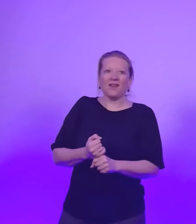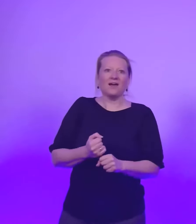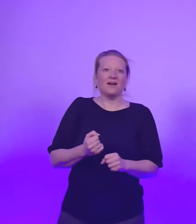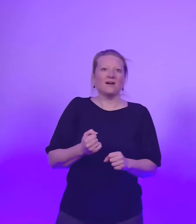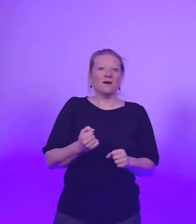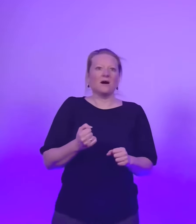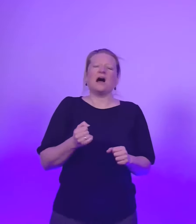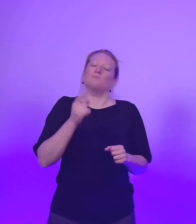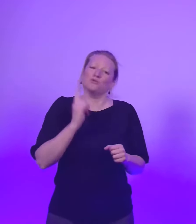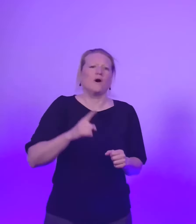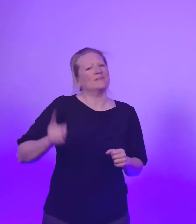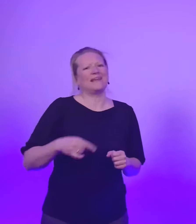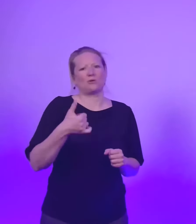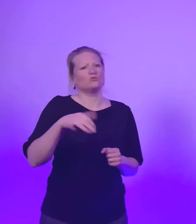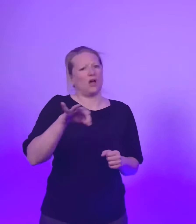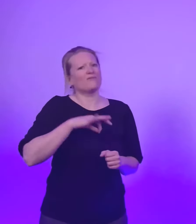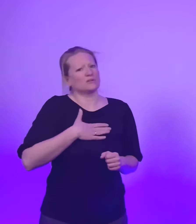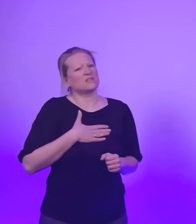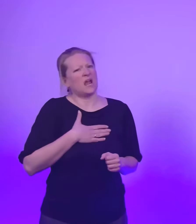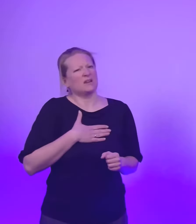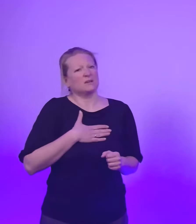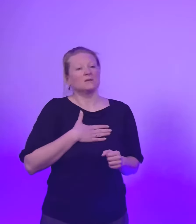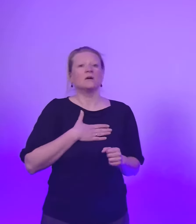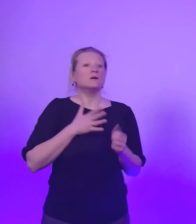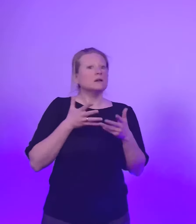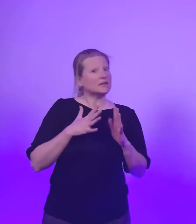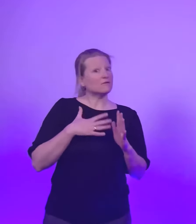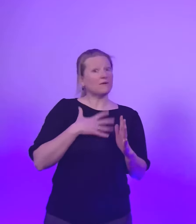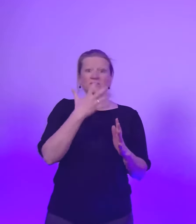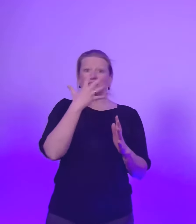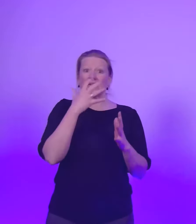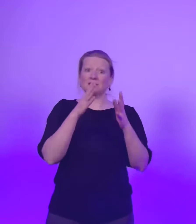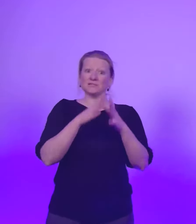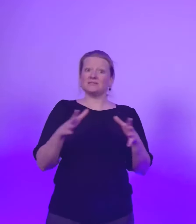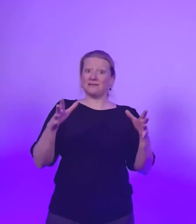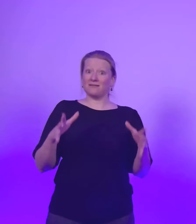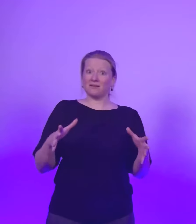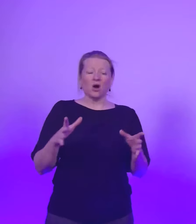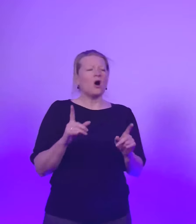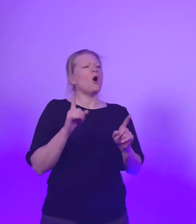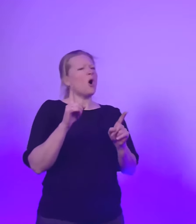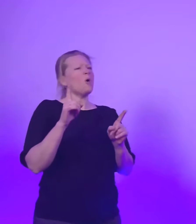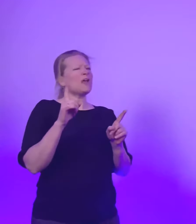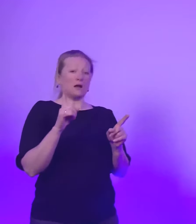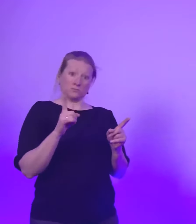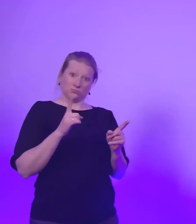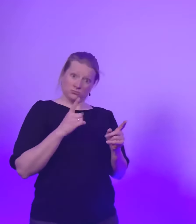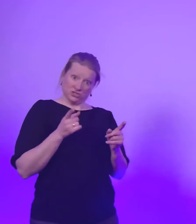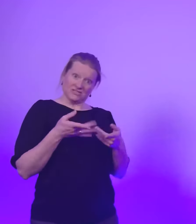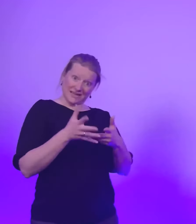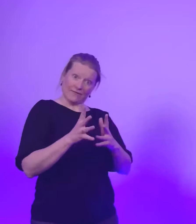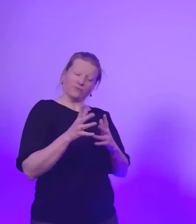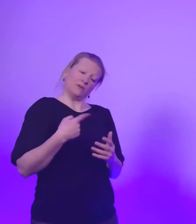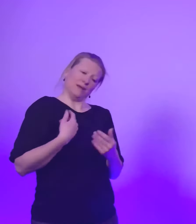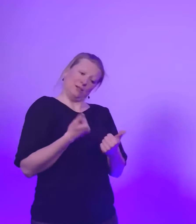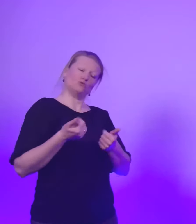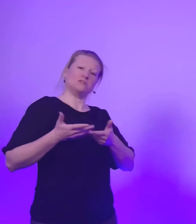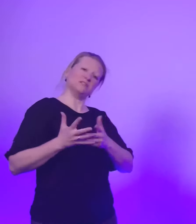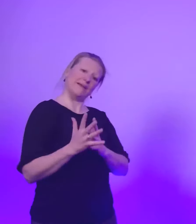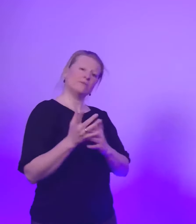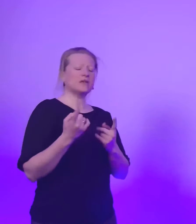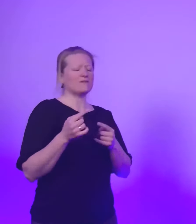liedje. Goed hebben. Het is dus het liedje van In de Circus Tent. Het refreintje. Oh ja. Zullen we hem gewoon zingen? Ik ben heel goed in zingen. Ja. Dan gaan we zingen.